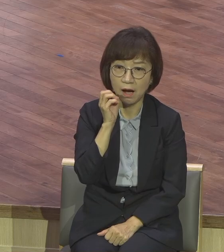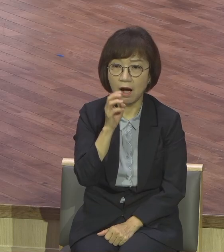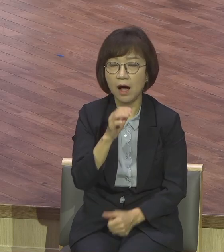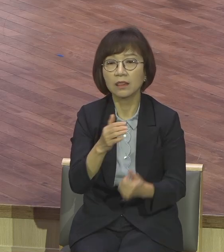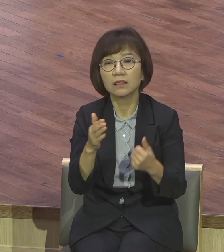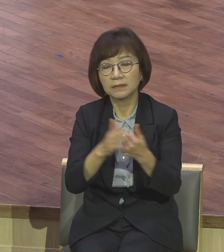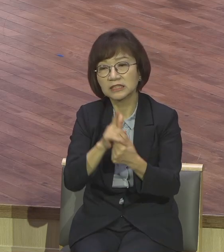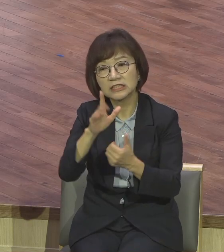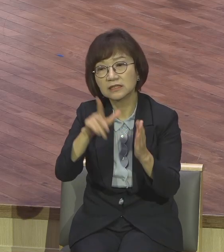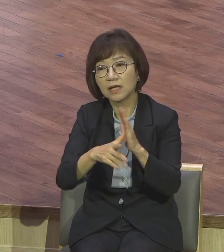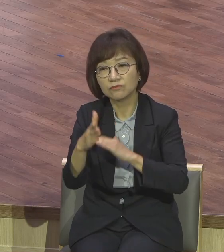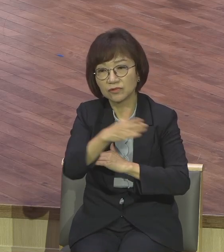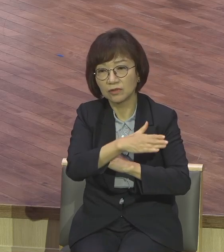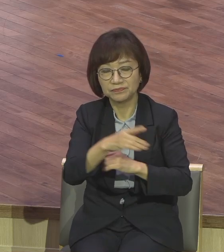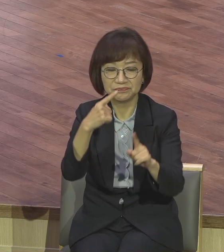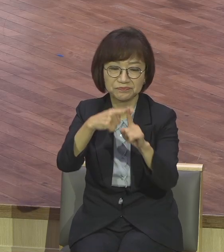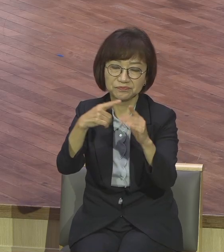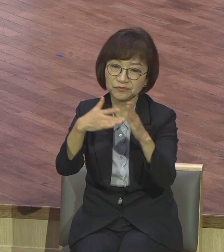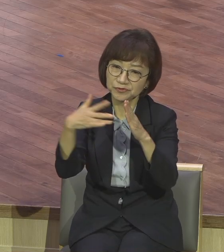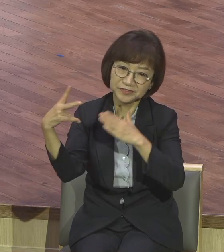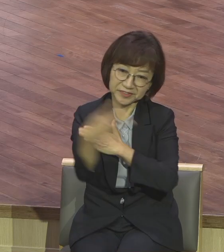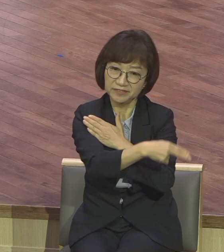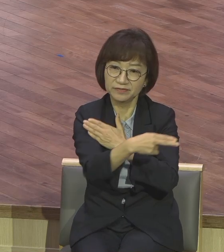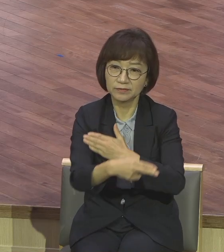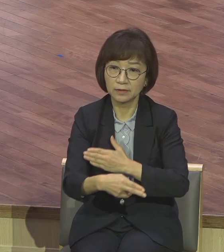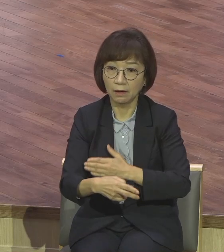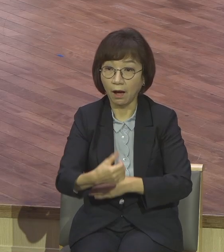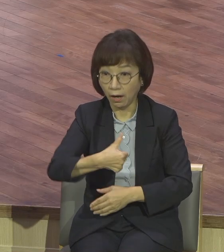그래서 그 이후로 교회를 안 나갔다.